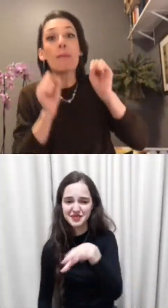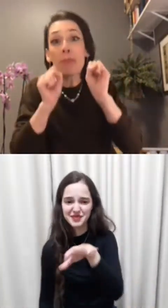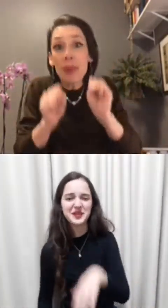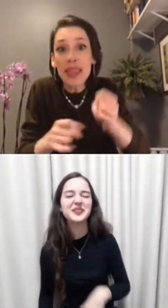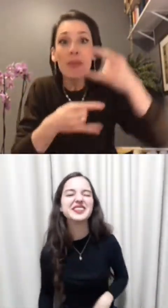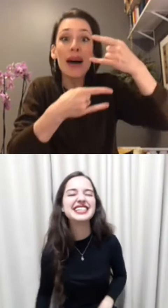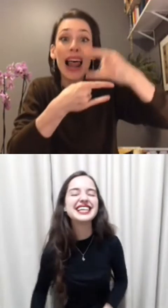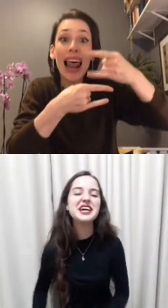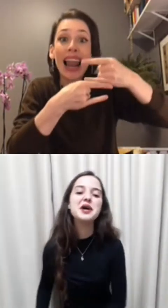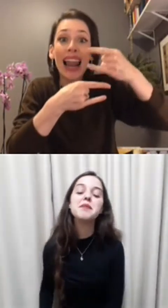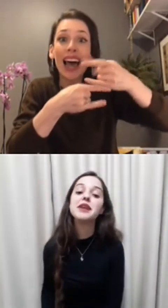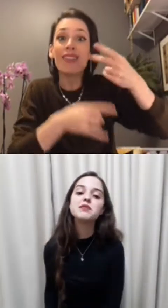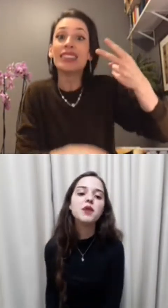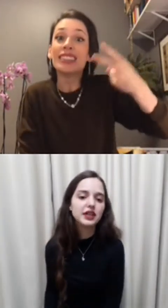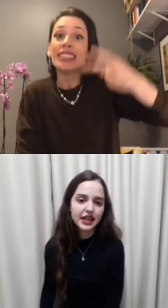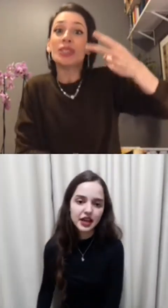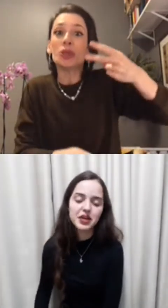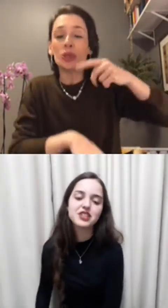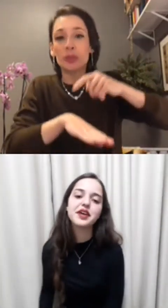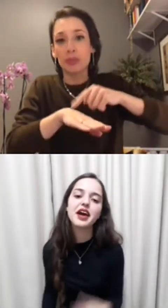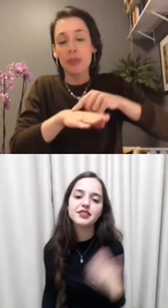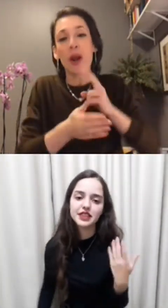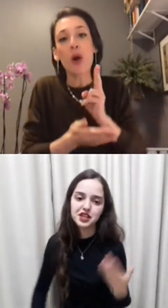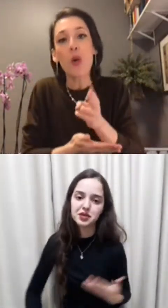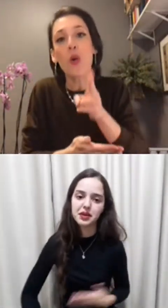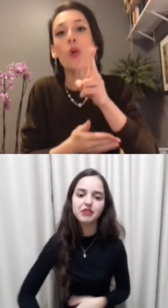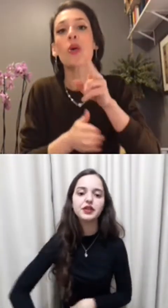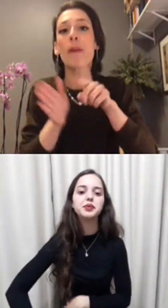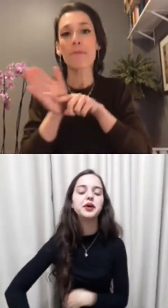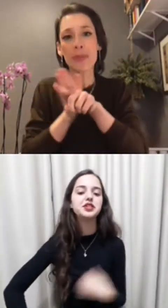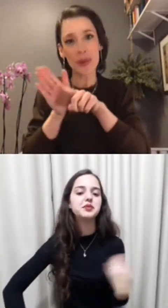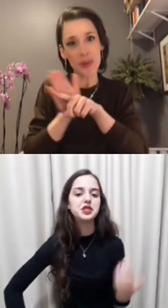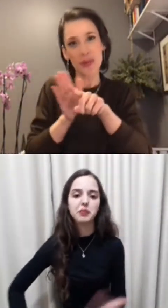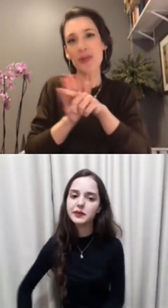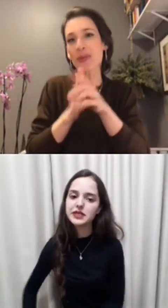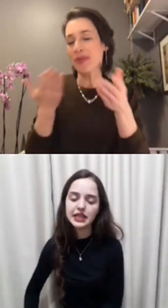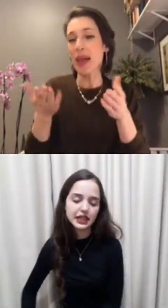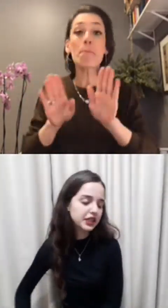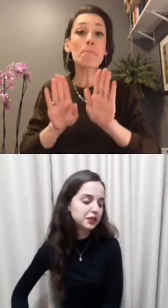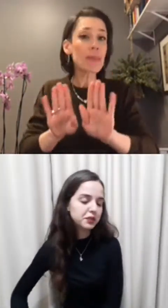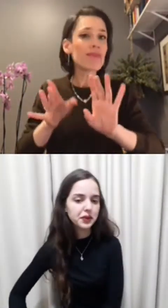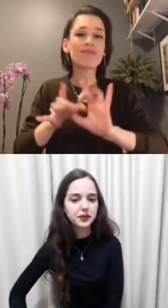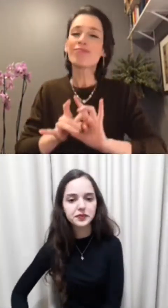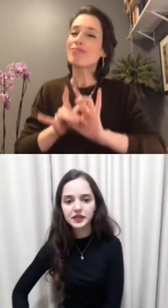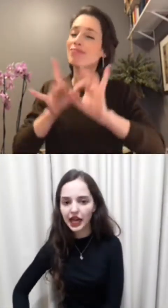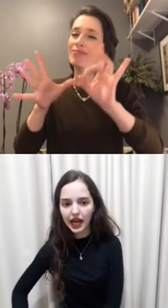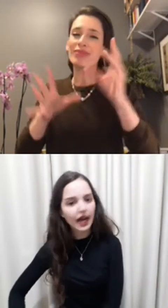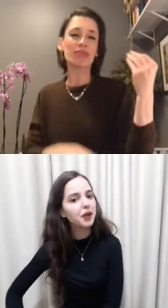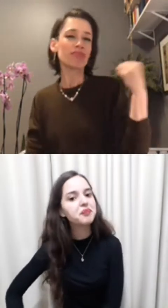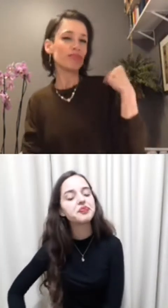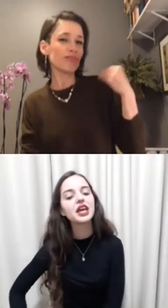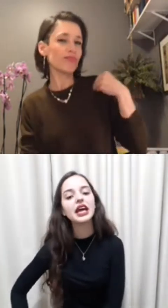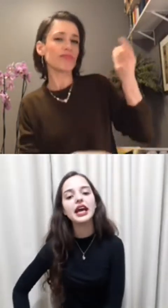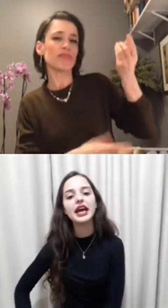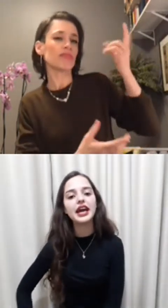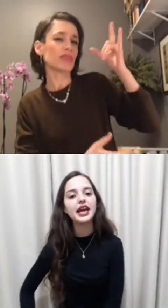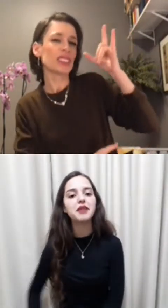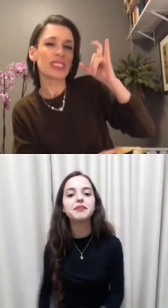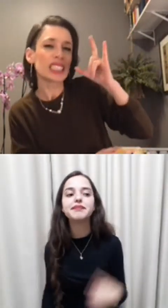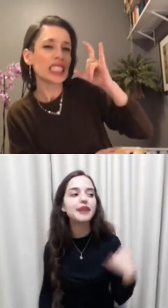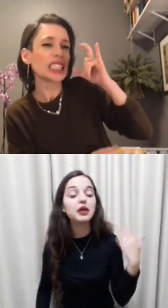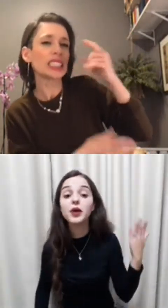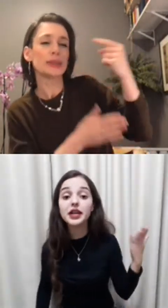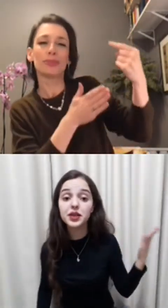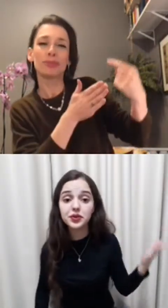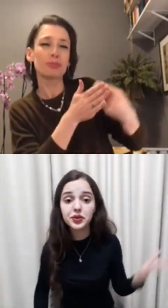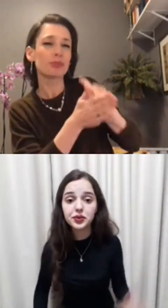essas perguntas. Mas podem realmente ficar à vontade, como ela falou, pode me chamar no Instagram, me perguntar.